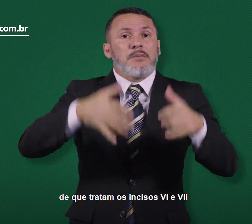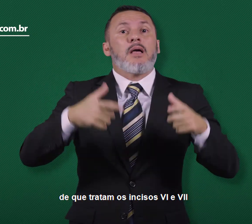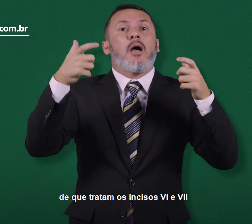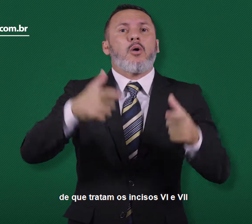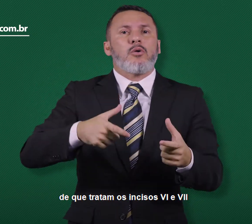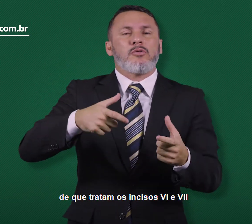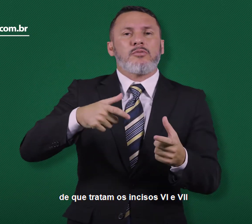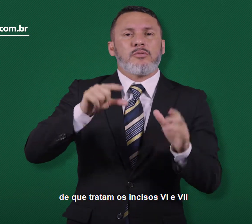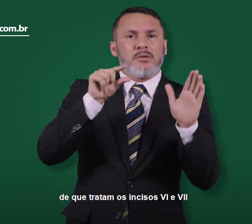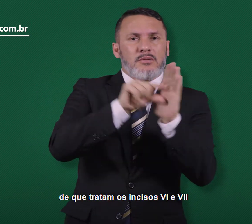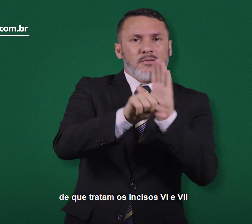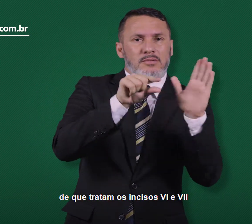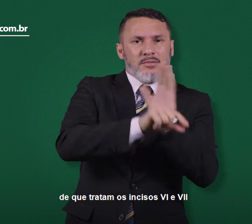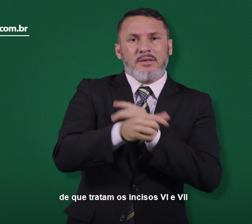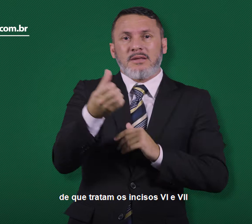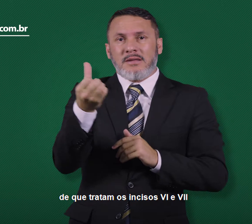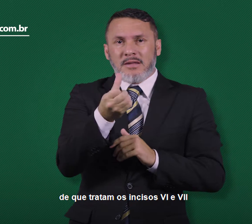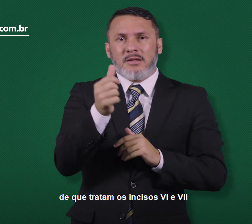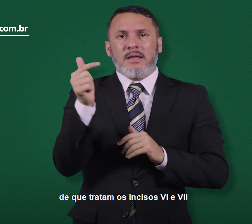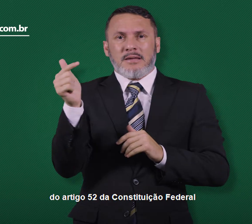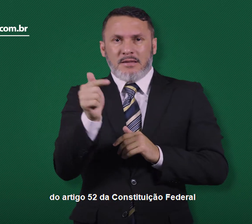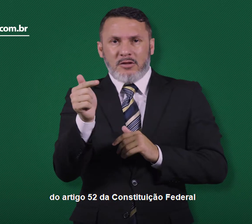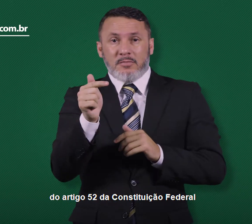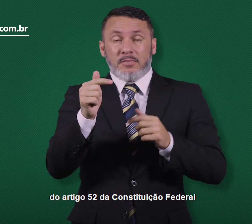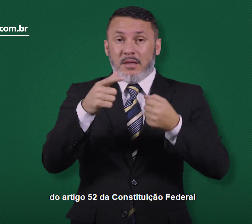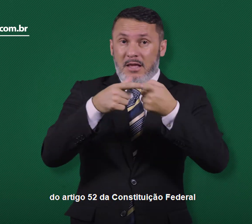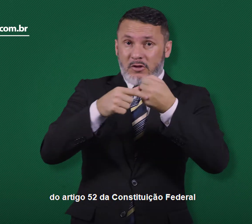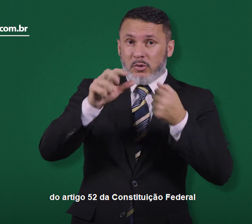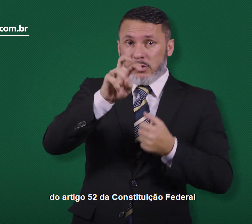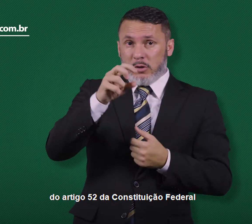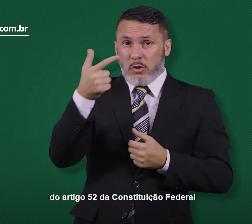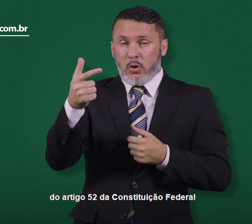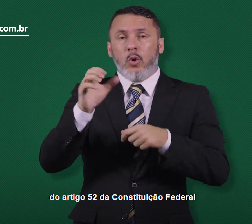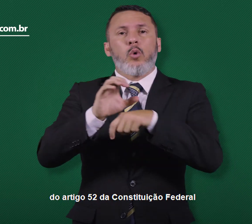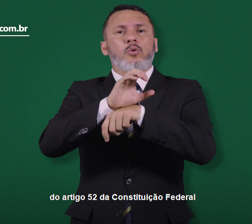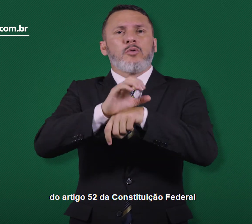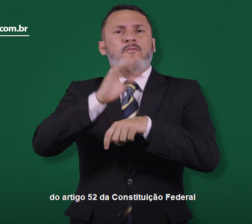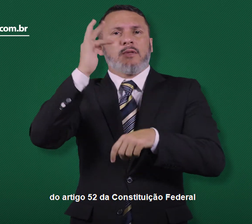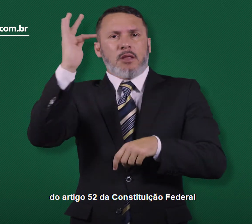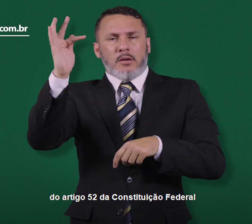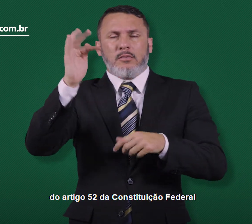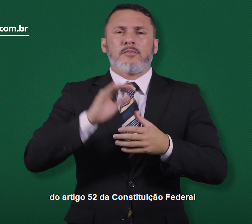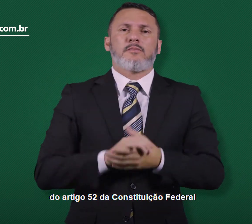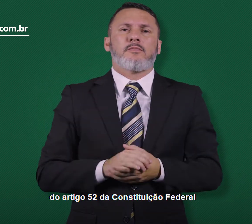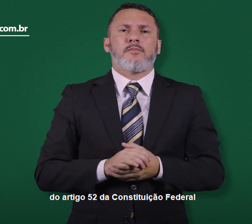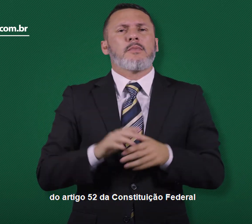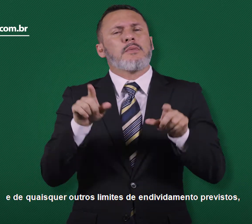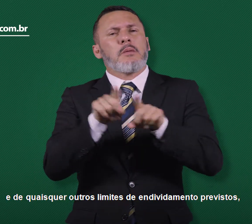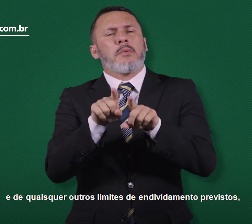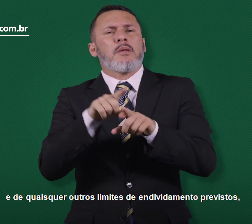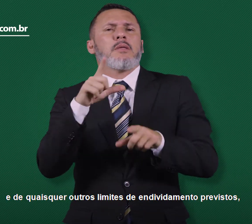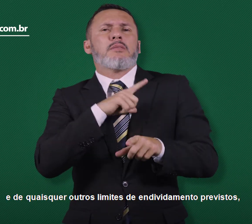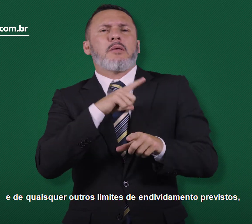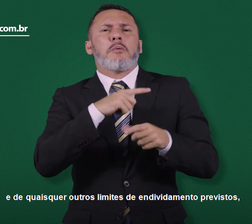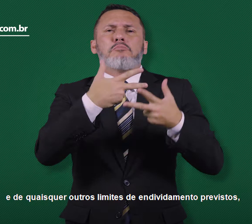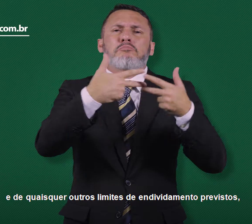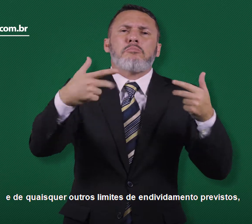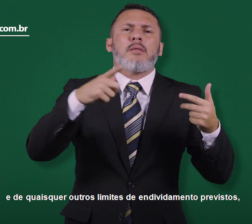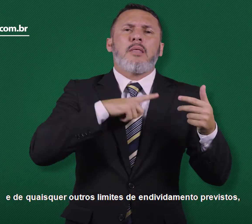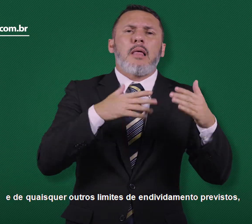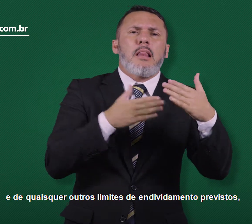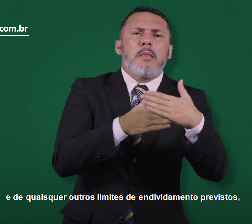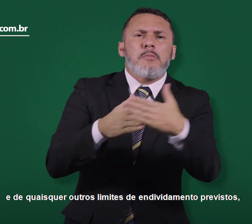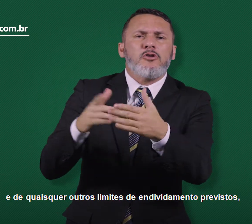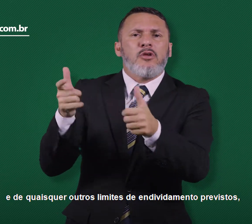que tratam os incisos 6º e 7º do artigo 52 da Constituição Federal, e de quaisquer